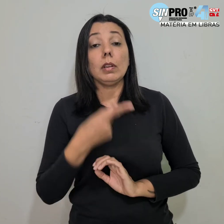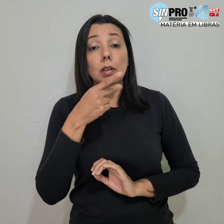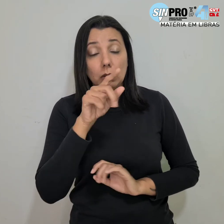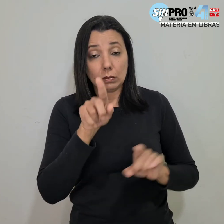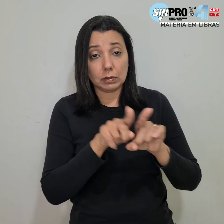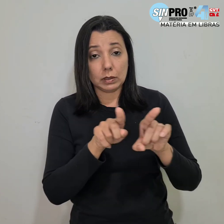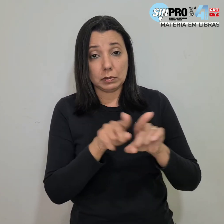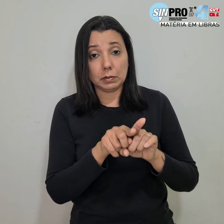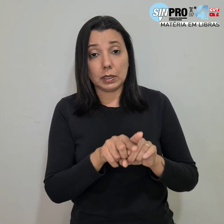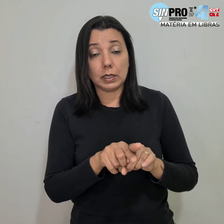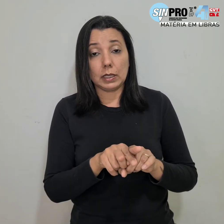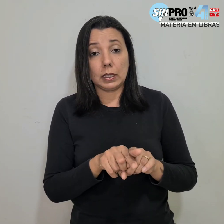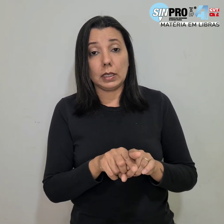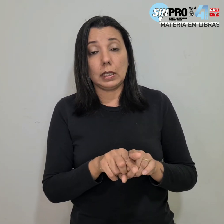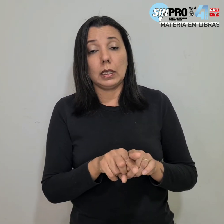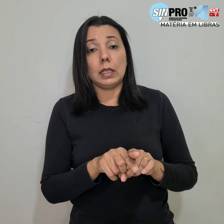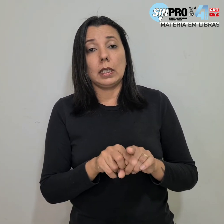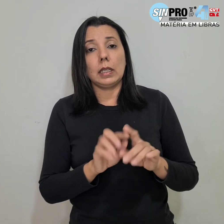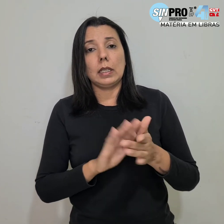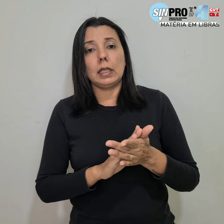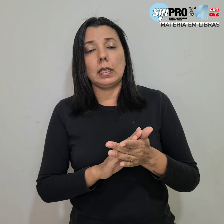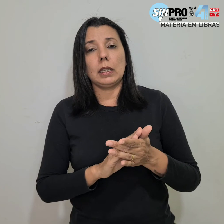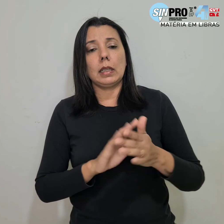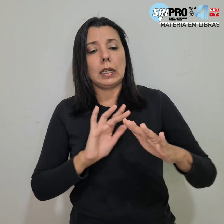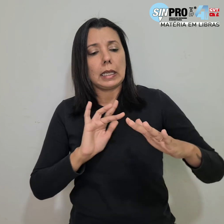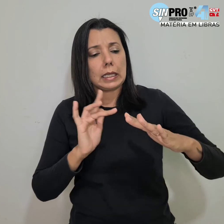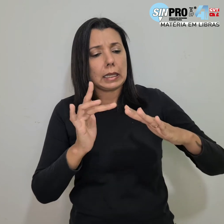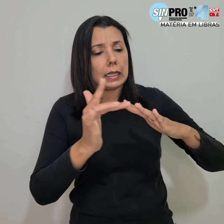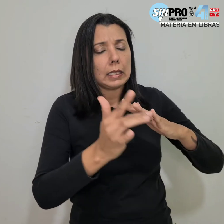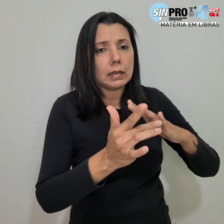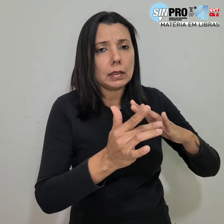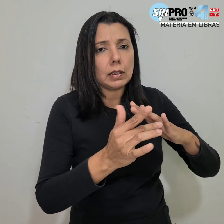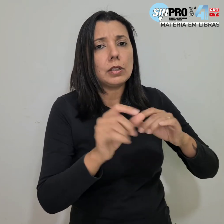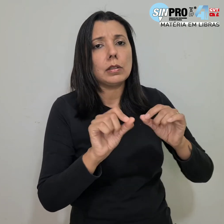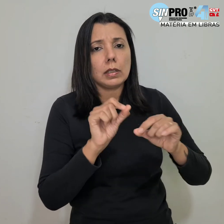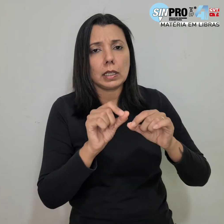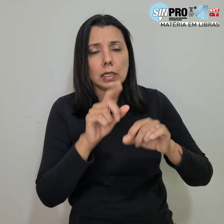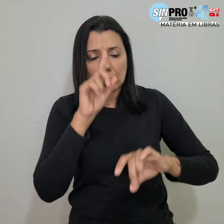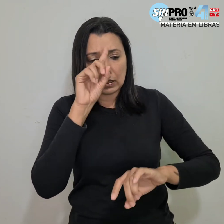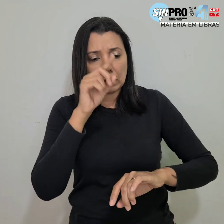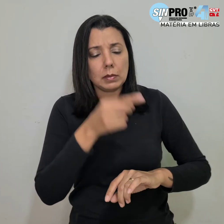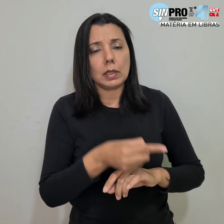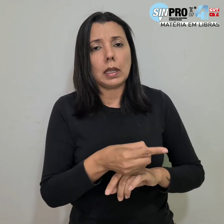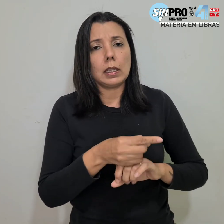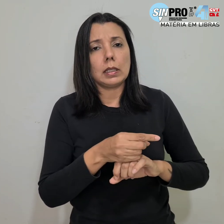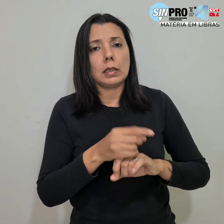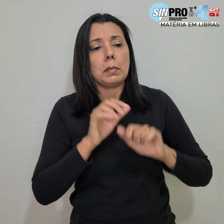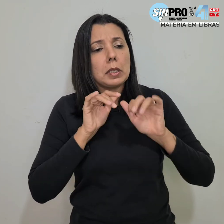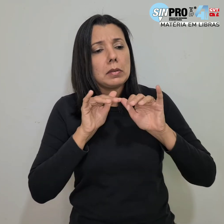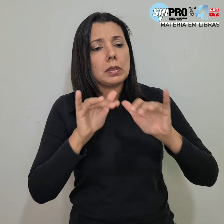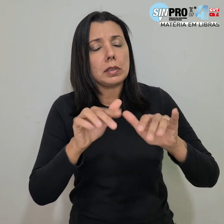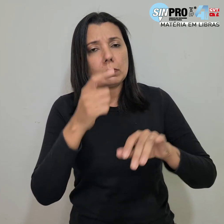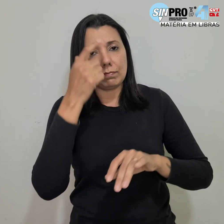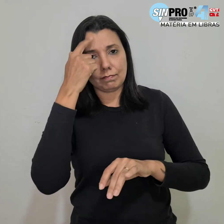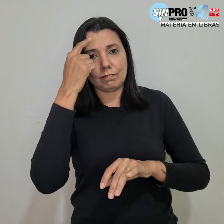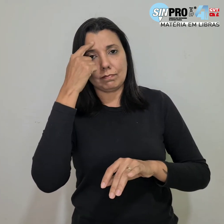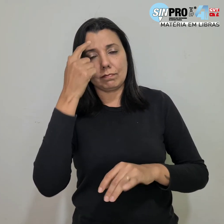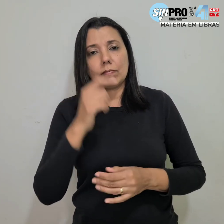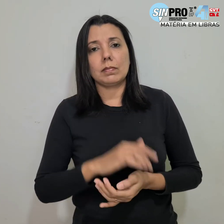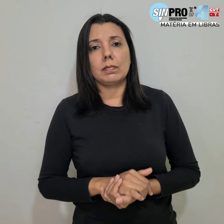Disse ainda que os meios virtuais são usados para atacar determinadas manifestações de pensamento.